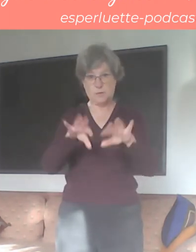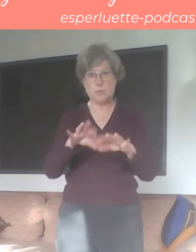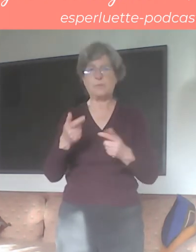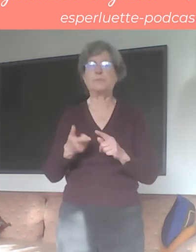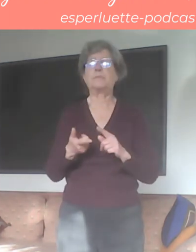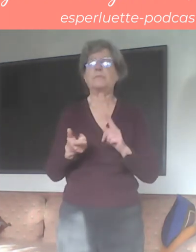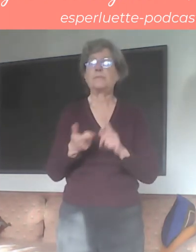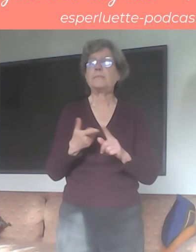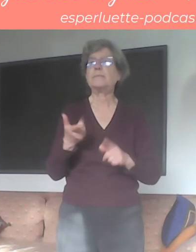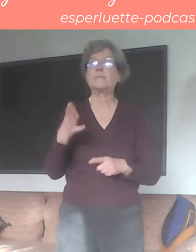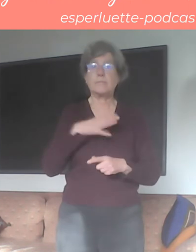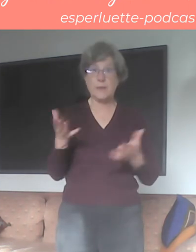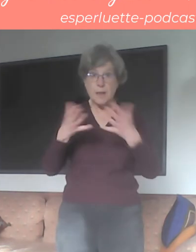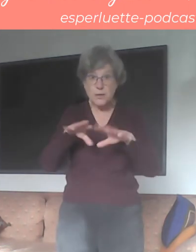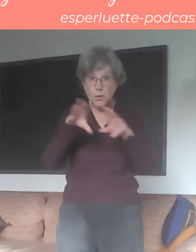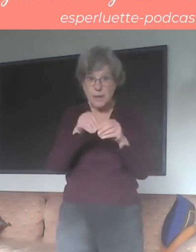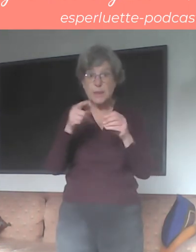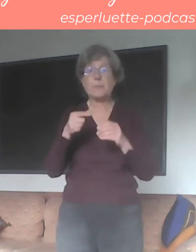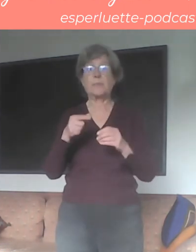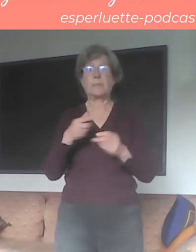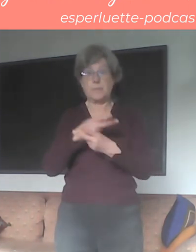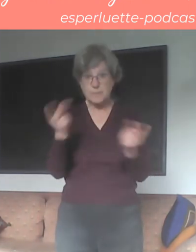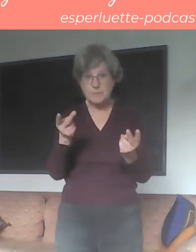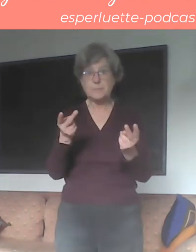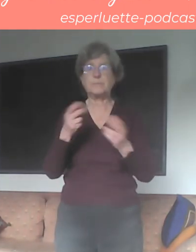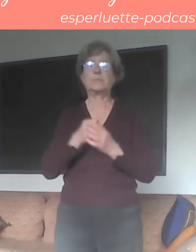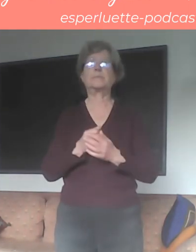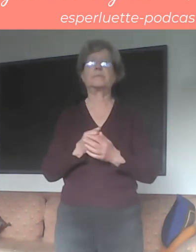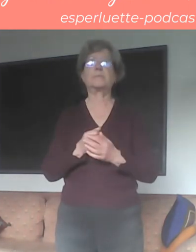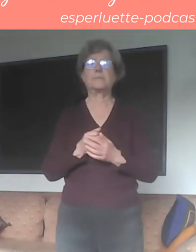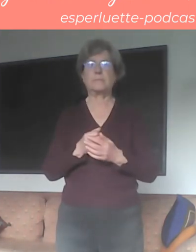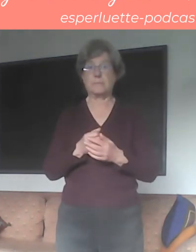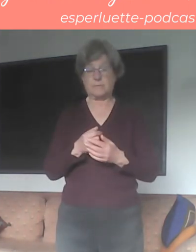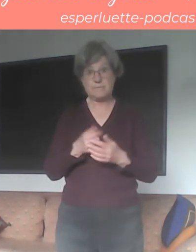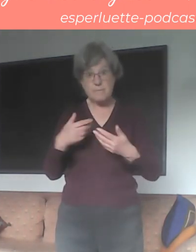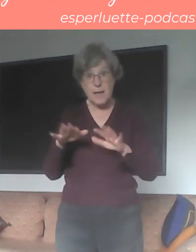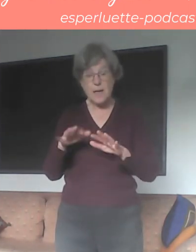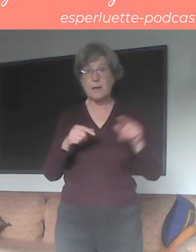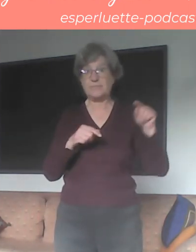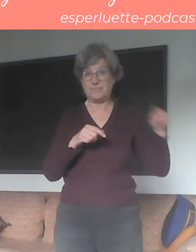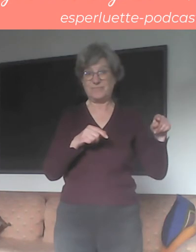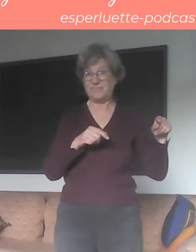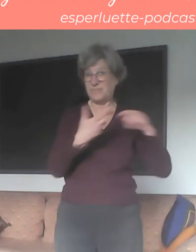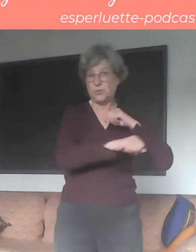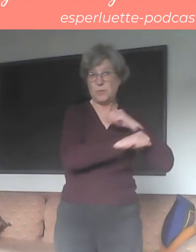dit vous passez dans le couloir, hein, elle vous dit pas à vous. Elle dit bon bah écoutez, non, demain ça sera pas possible, il y a une